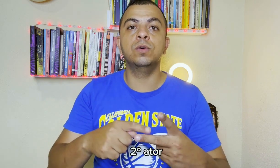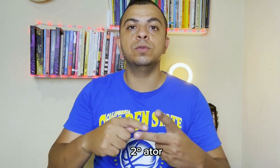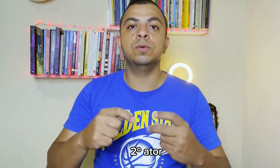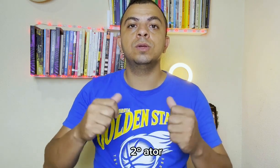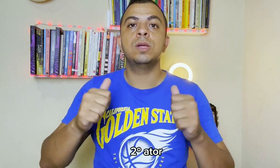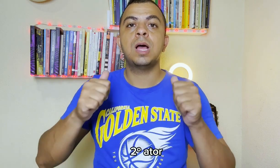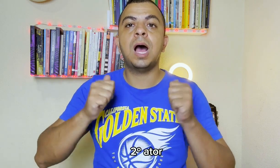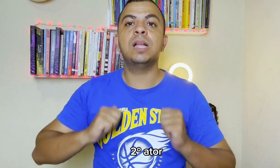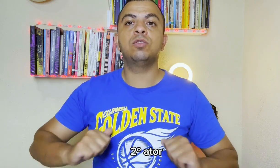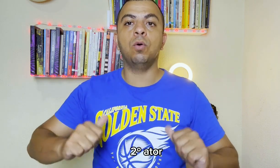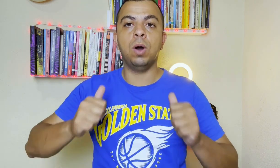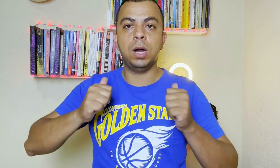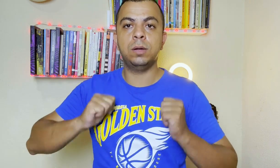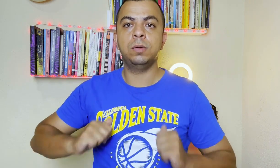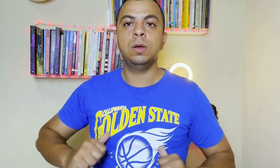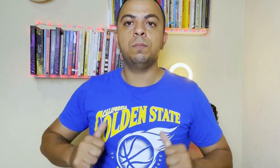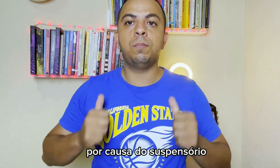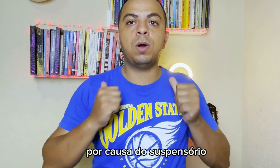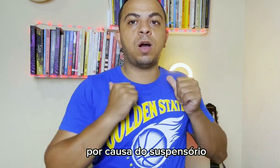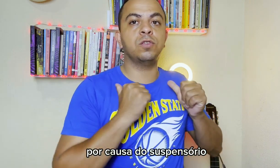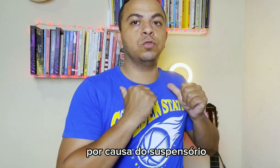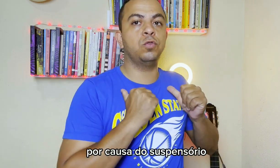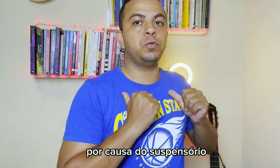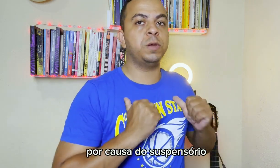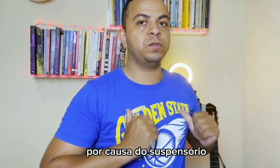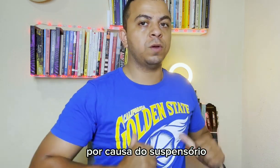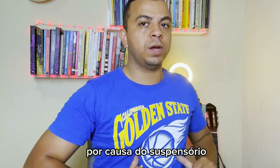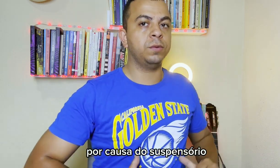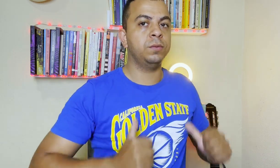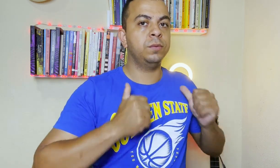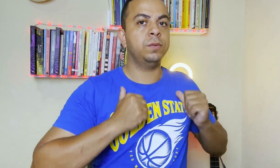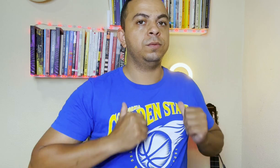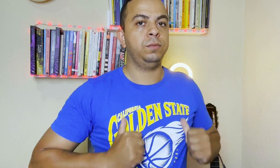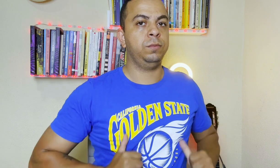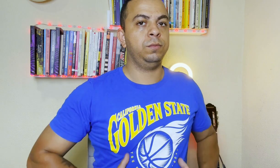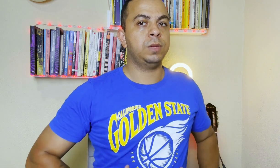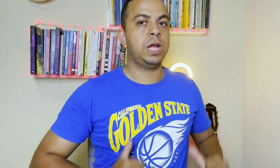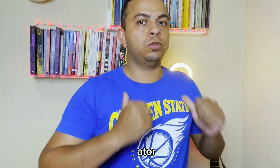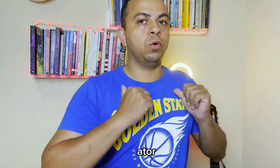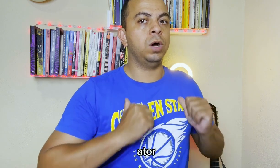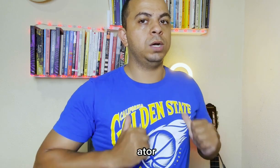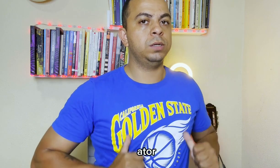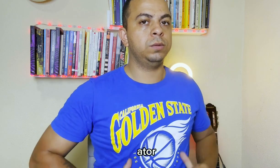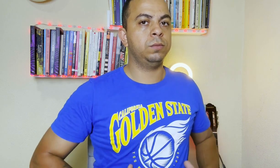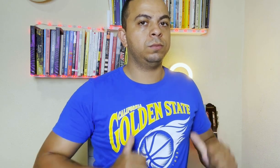Segundo, ator. Por causa do suspensório. Ator.